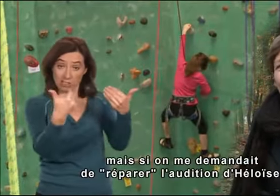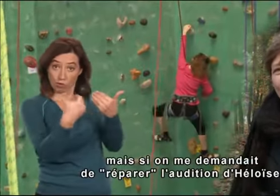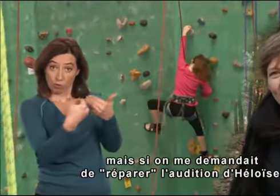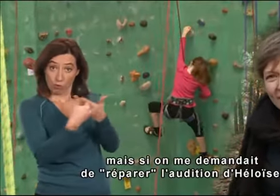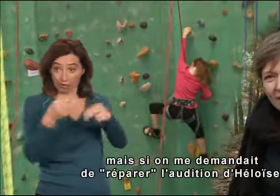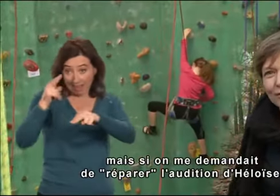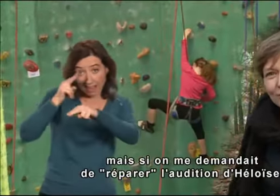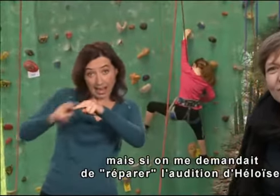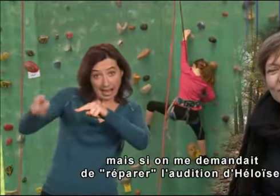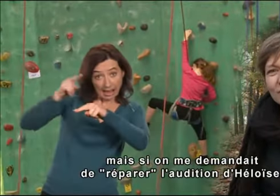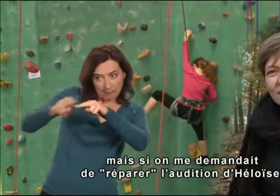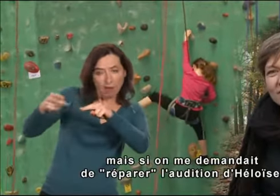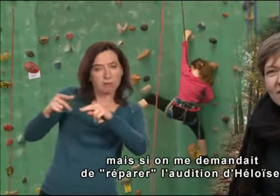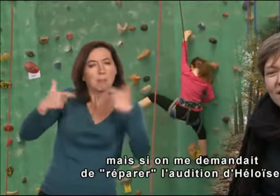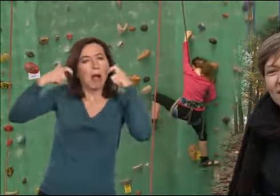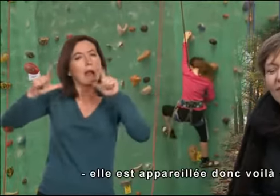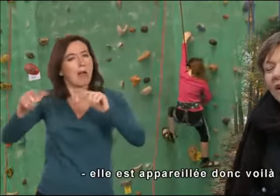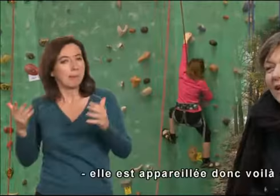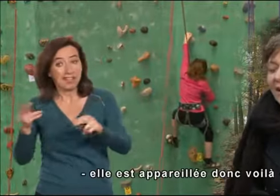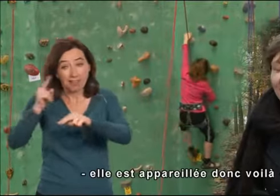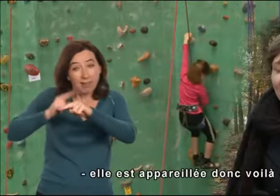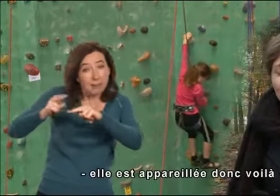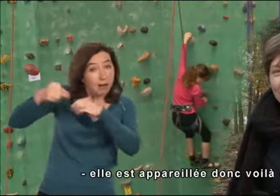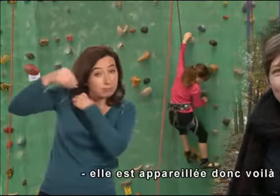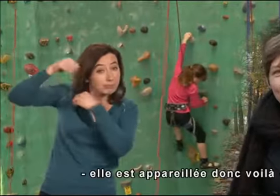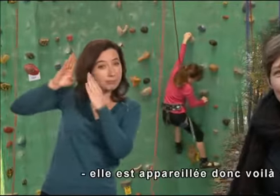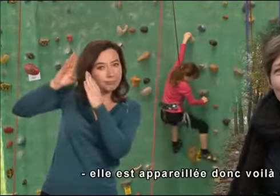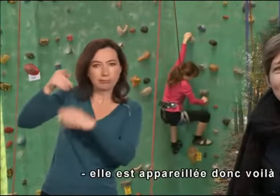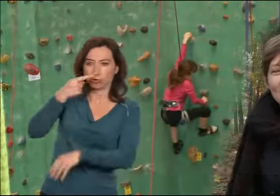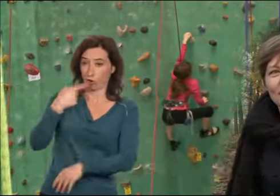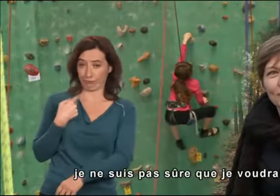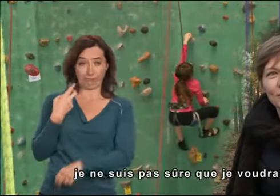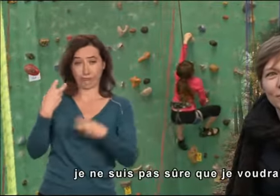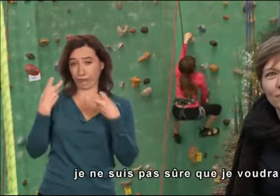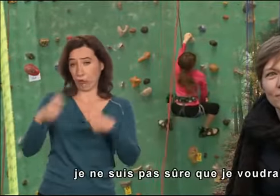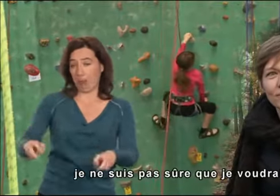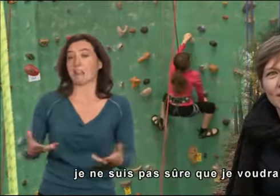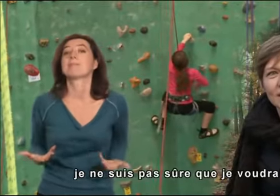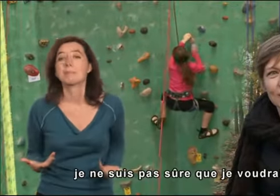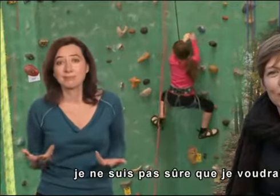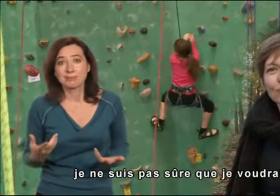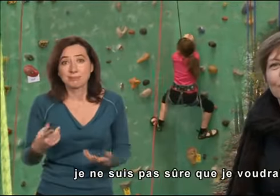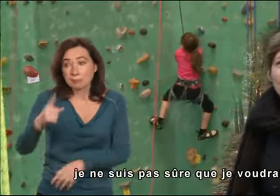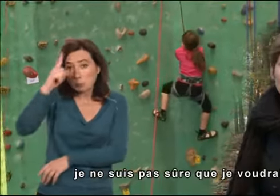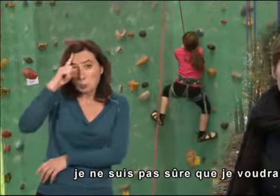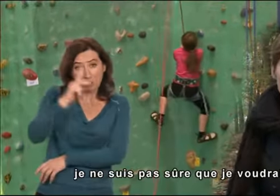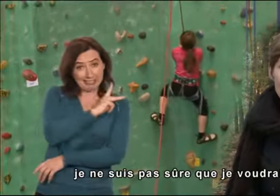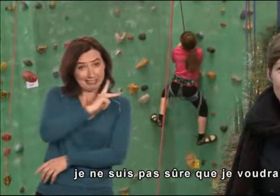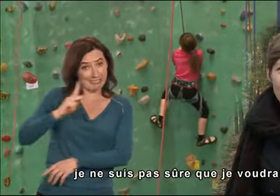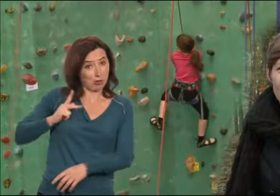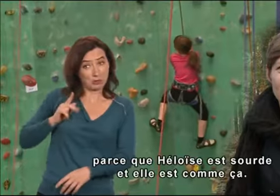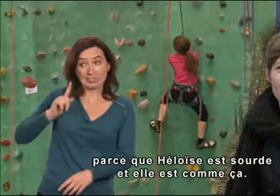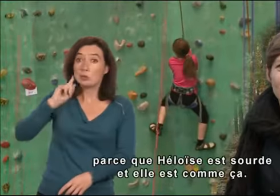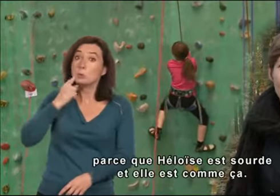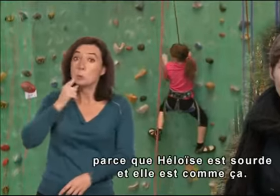guillemets, de réparer l'audition d'Héloïse, enfin, elle a appareillé, donc voilà, mais je ne suis pas sûre que je